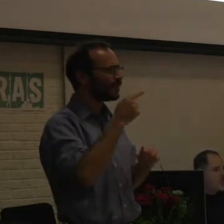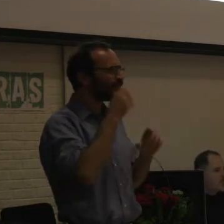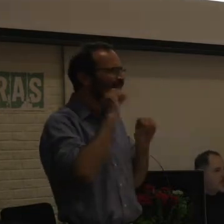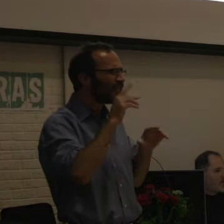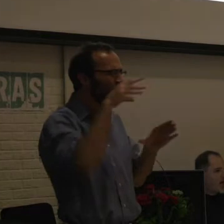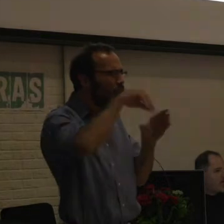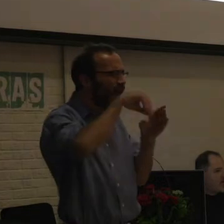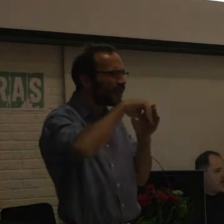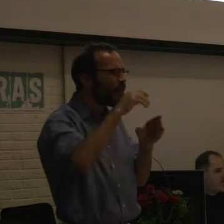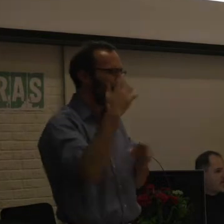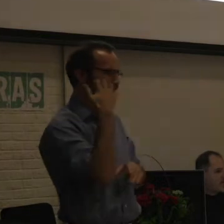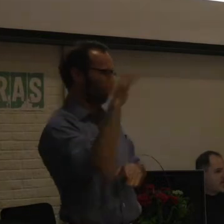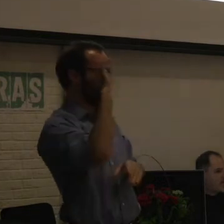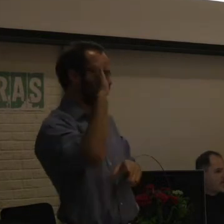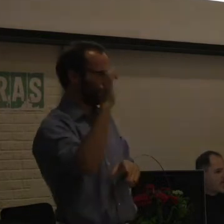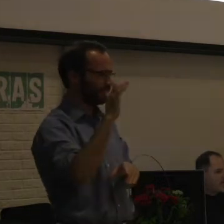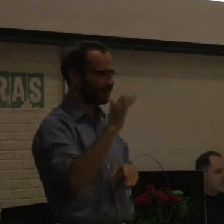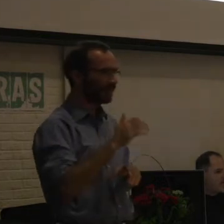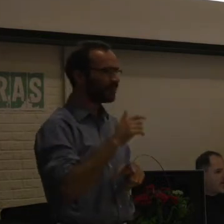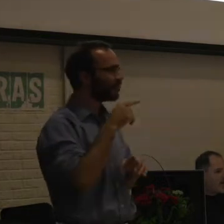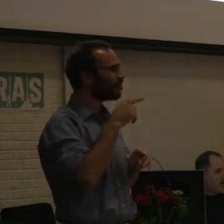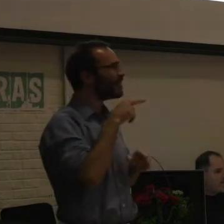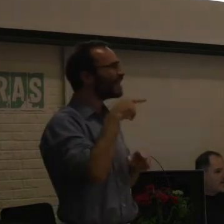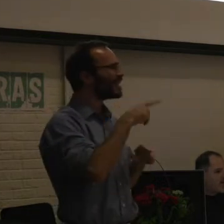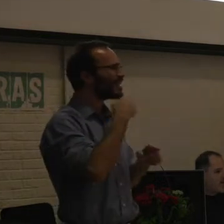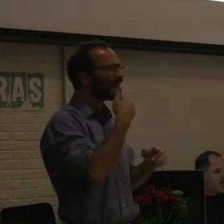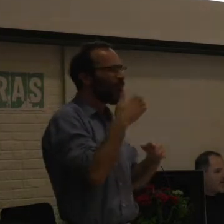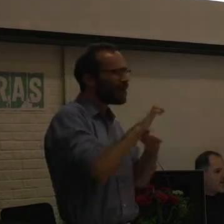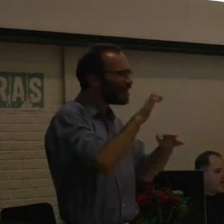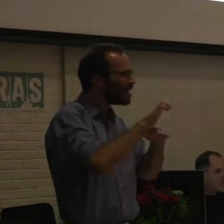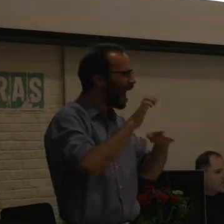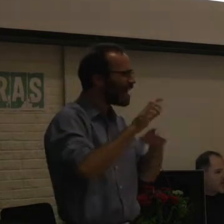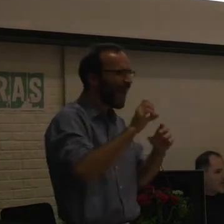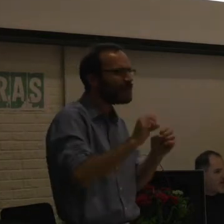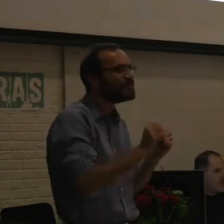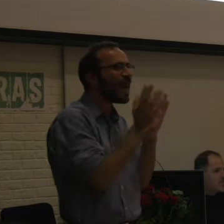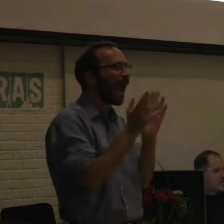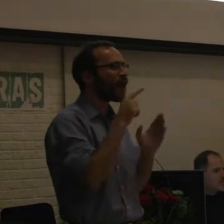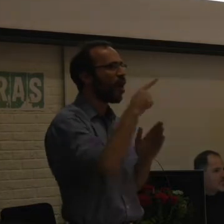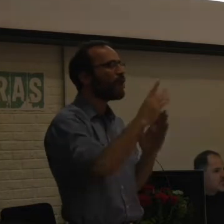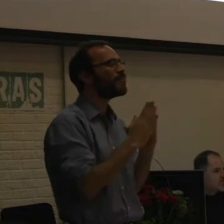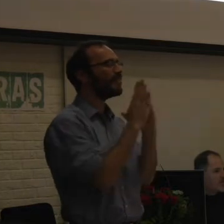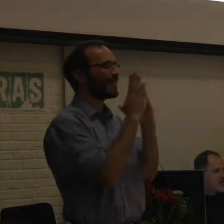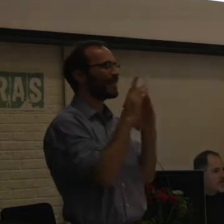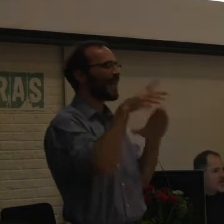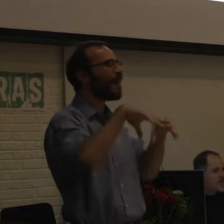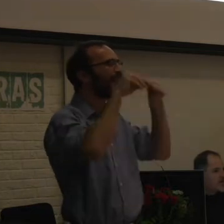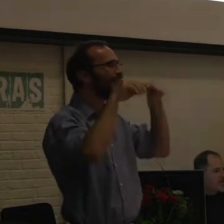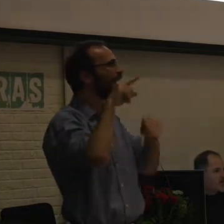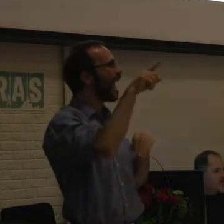ejemplo, había una serie de tallas milagrosas en la Basílica de Atocha. Una se conserva todavía, que es